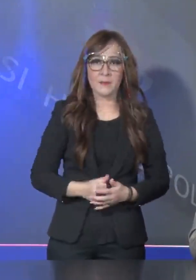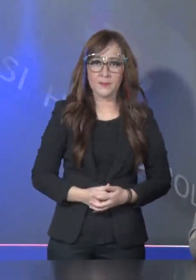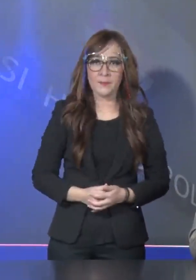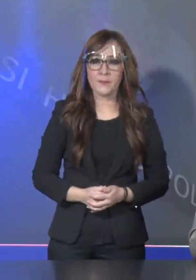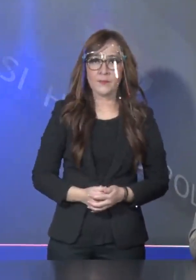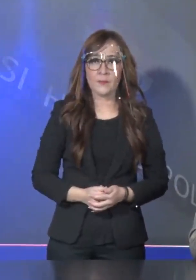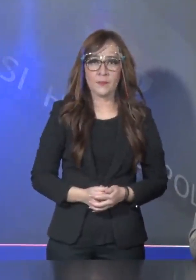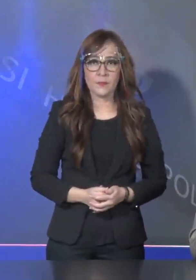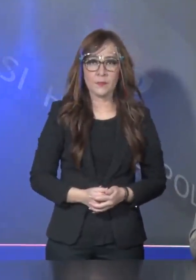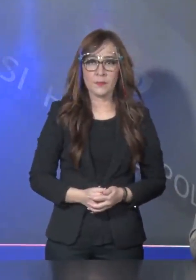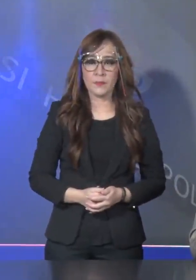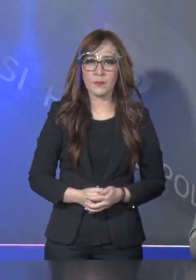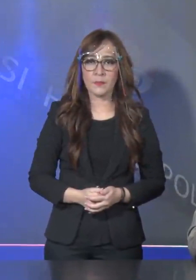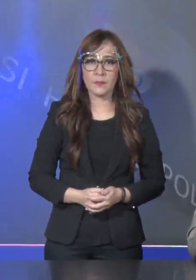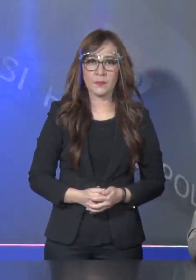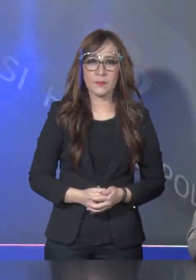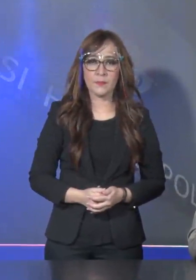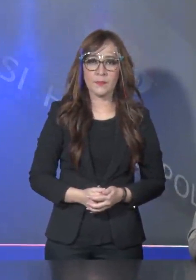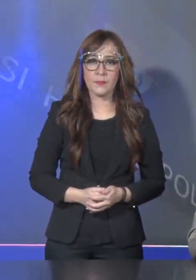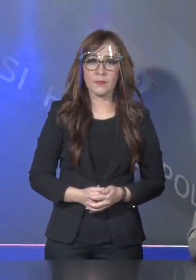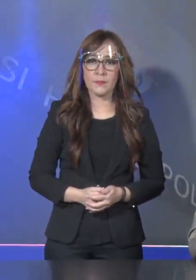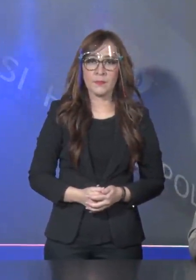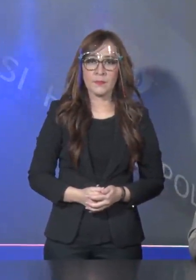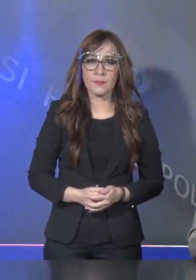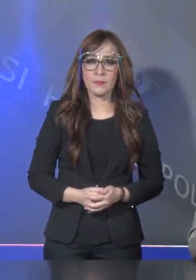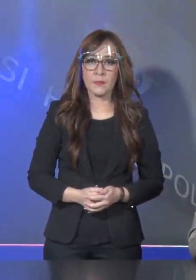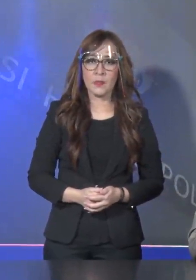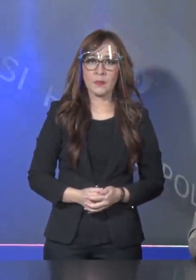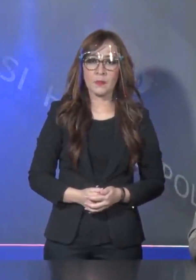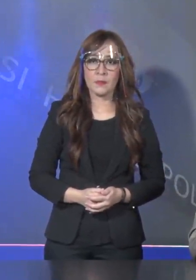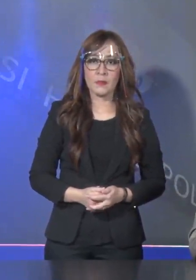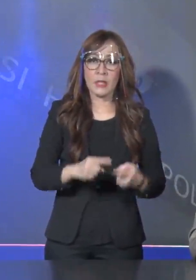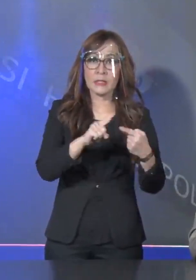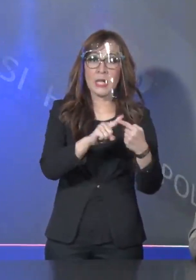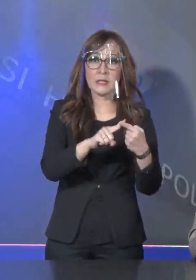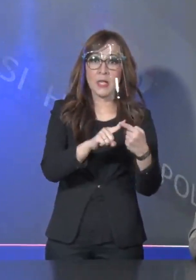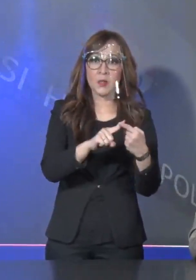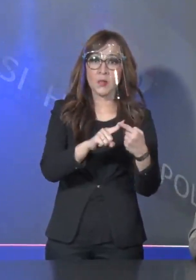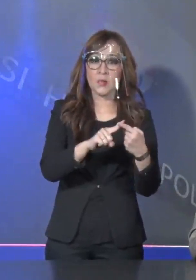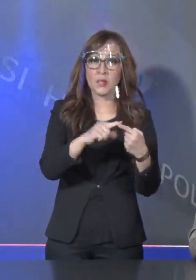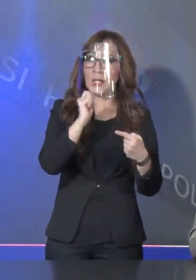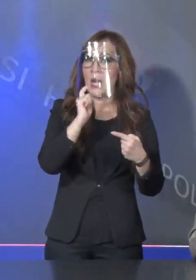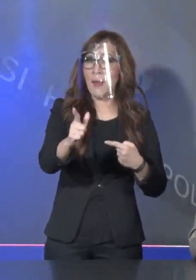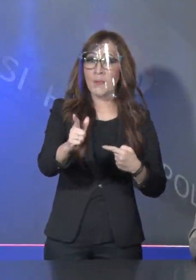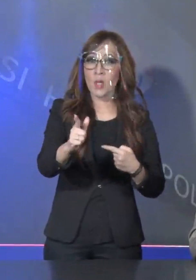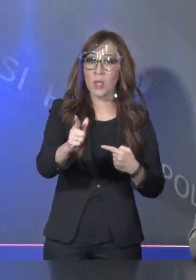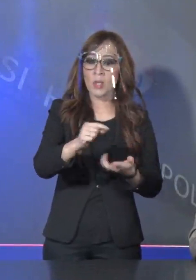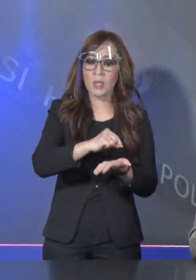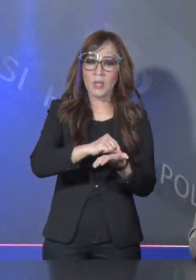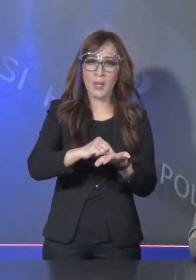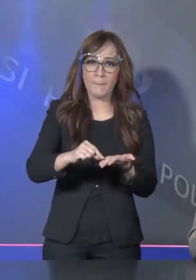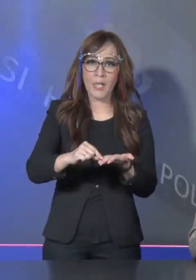Dan untuk diinformasikan, salah satu terlapor, yaitu atas